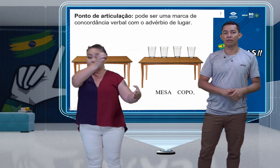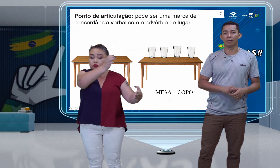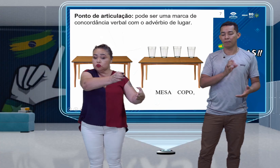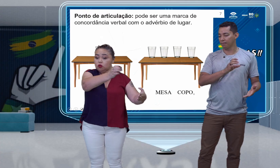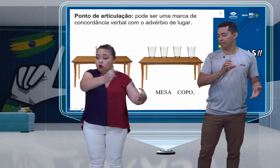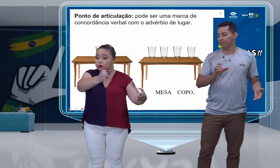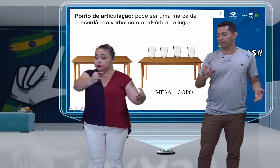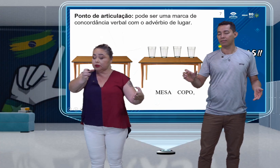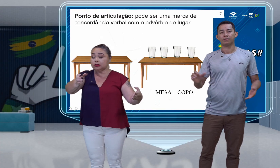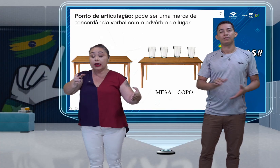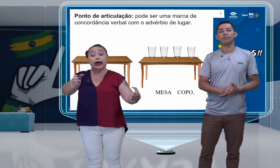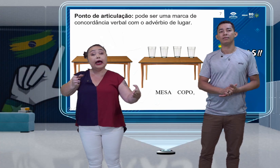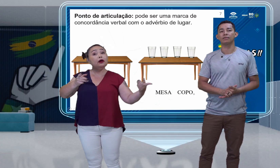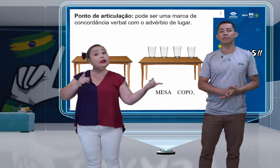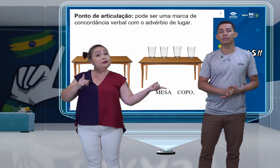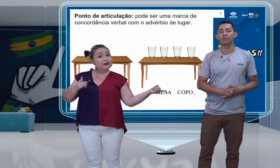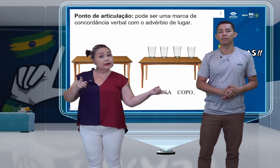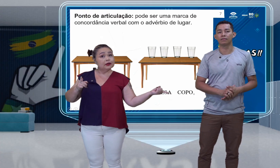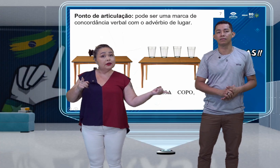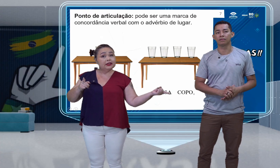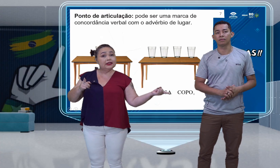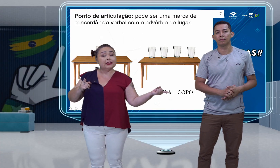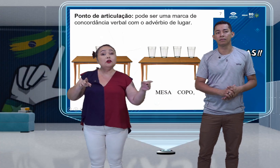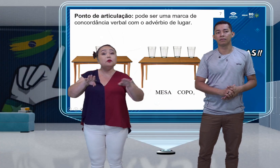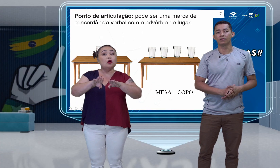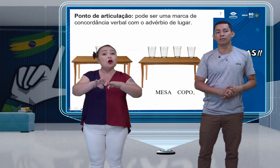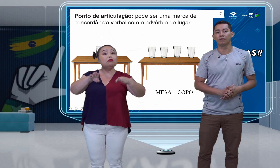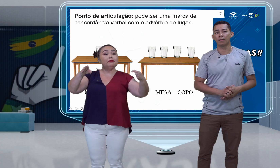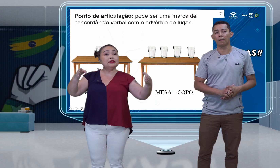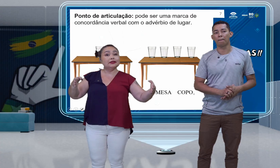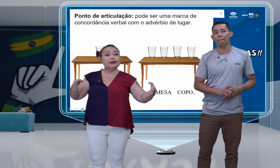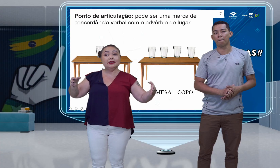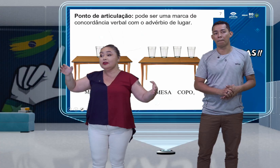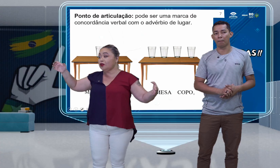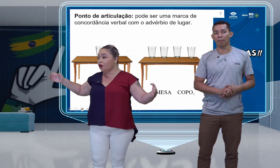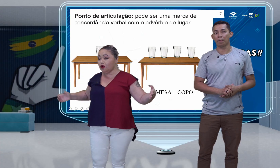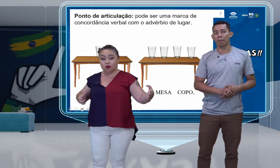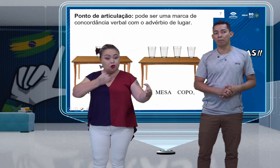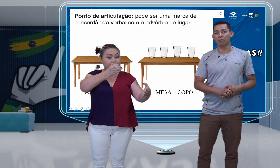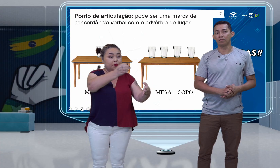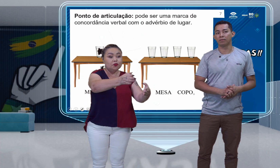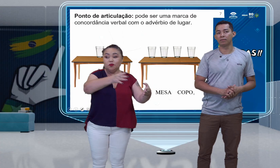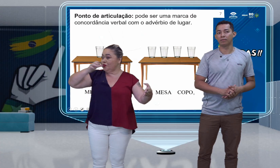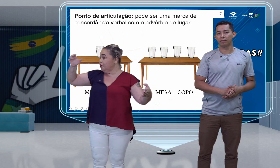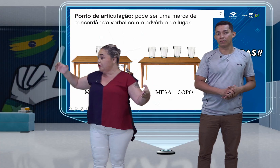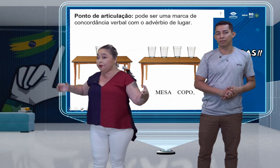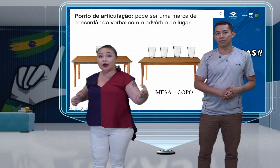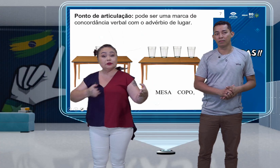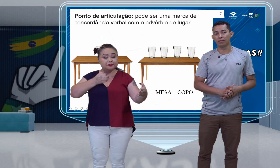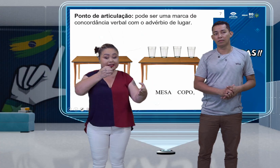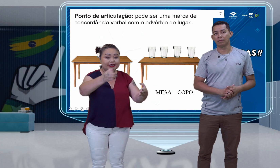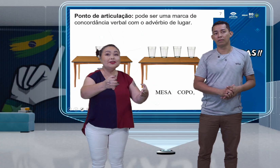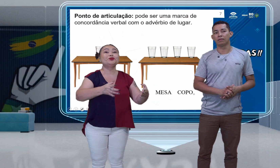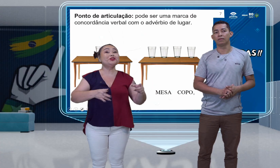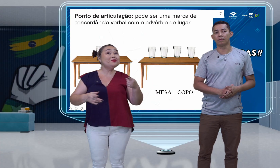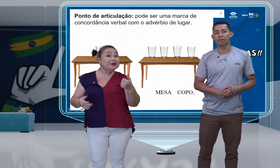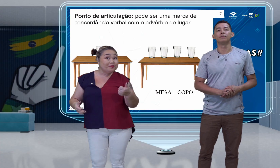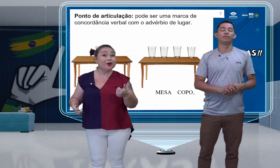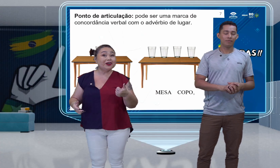vários copos. Agora ele fez agorinha, eu coloco a mesa aqui e coloco o copo 1. Posso fazer isso? Também